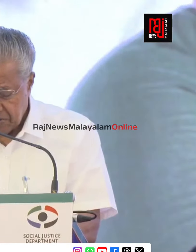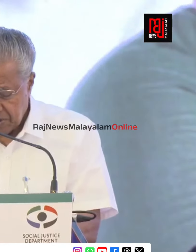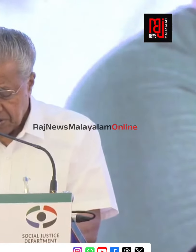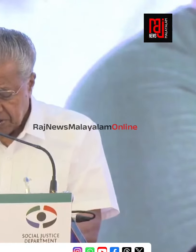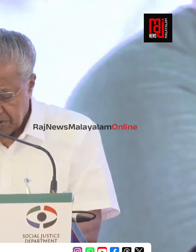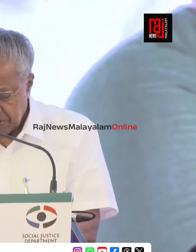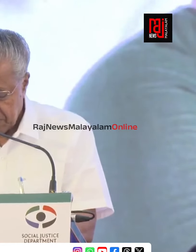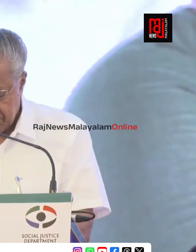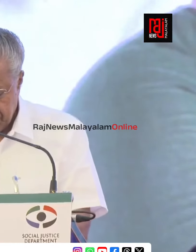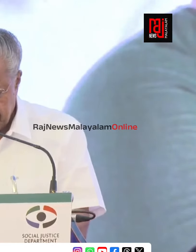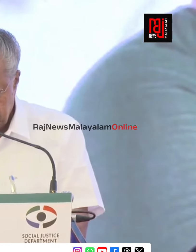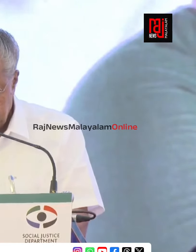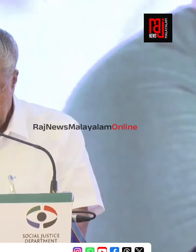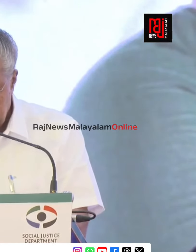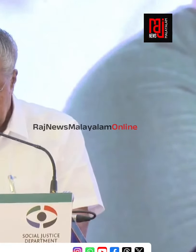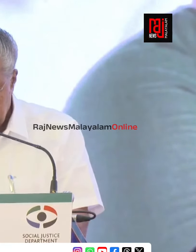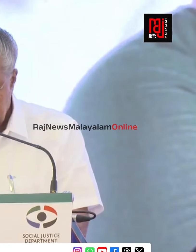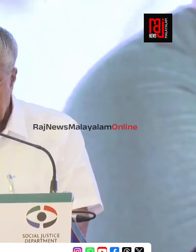മത്സരിക്കാൻ നിയോഗിക്കുന്നത്